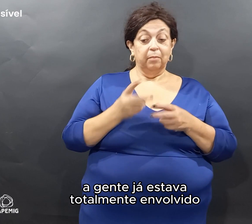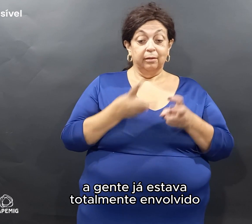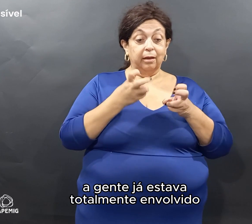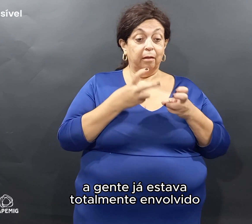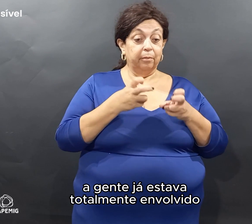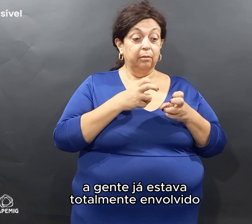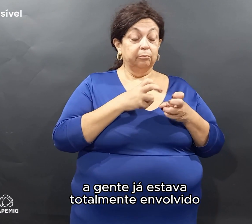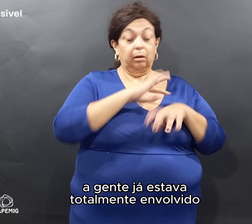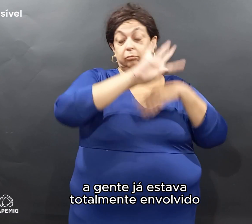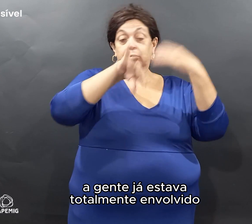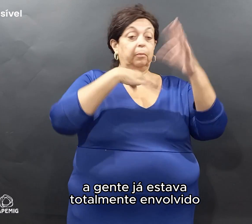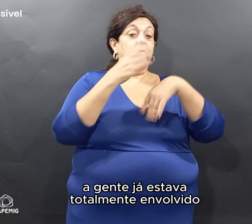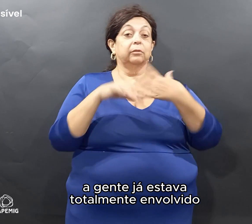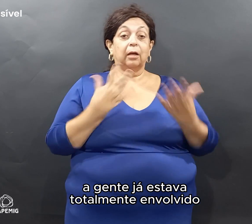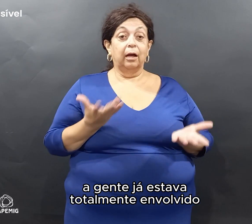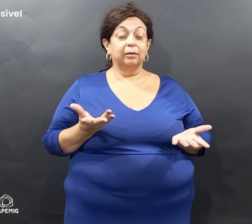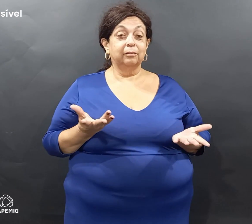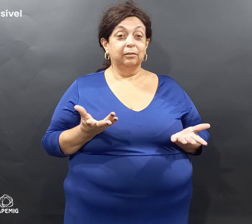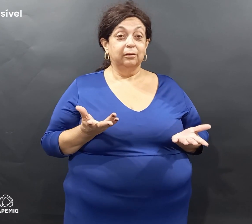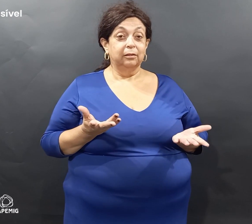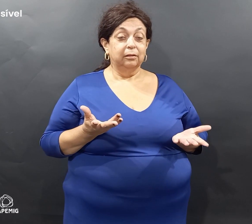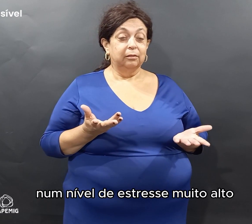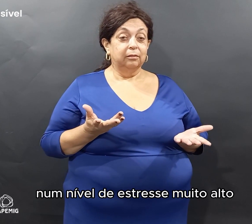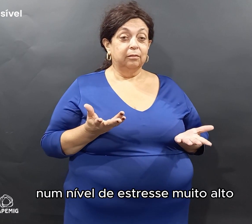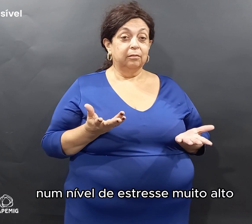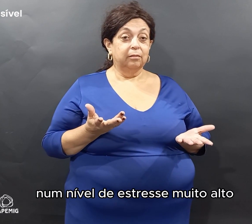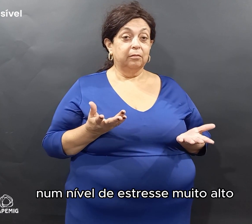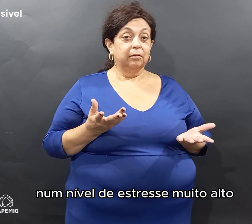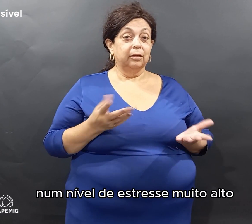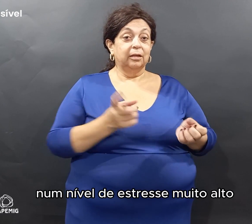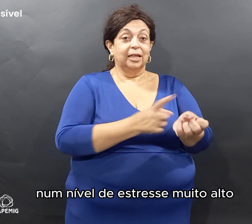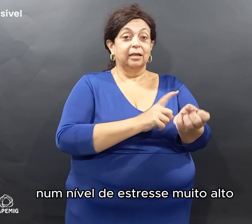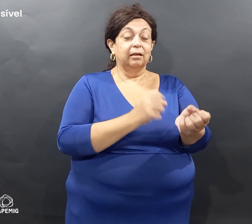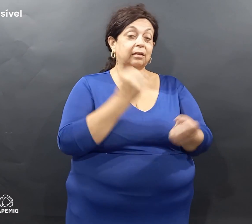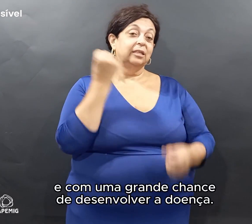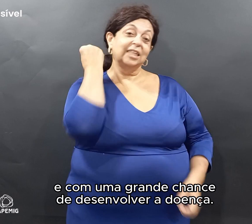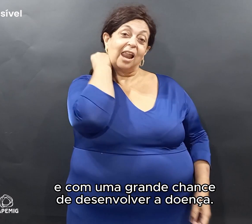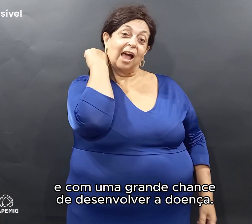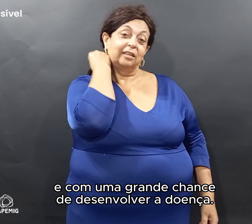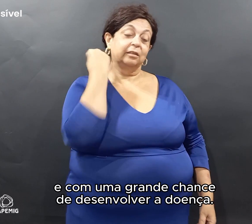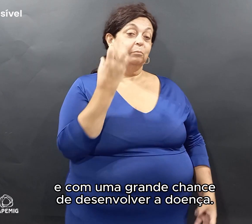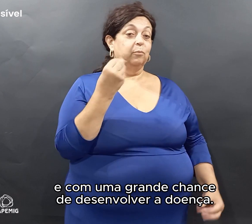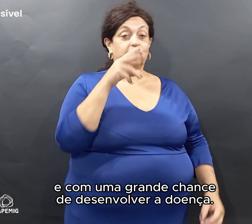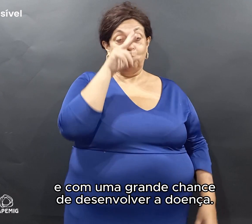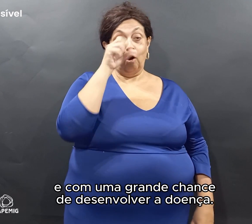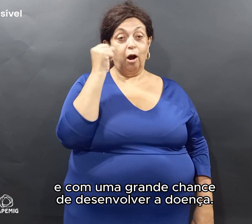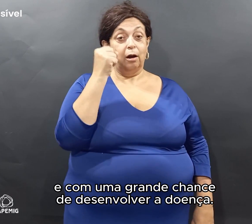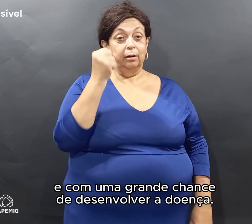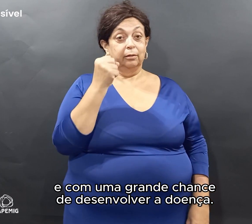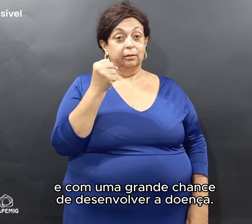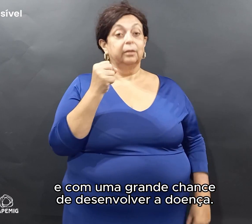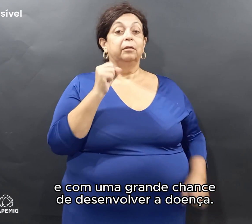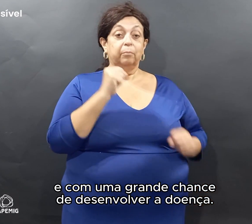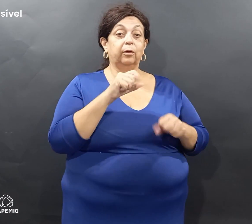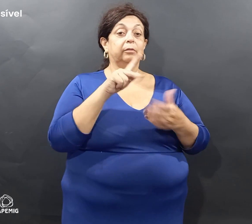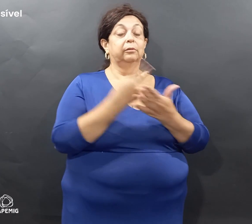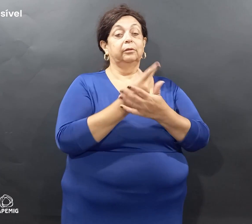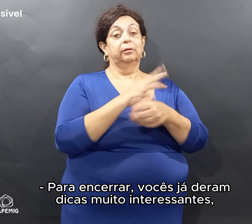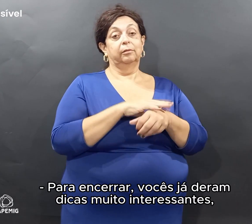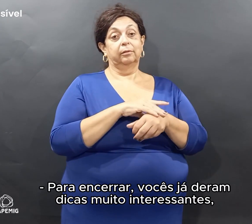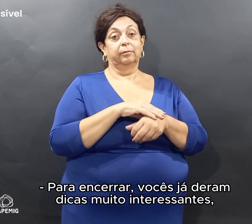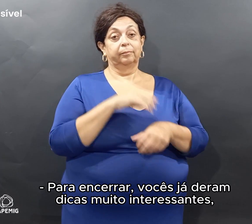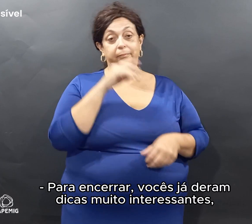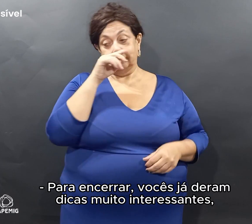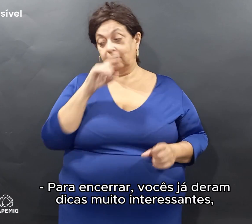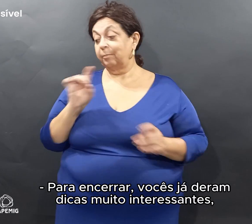gente já estava totalmente envolvido num nível de estresse muito alto e com uma grande chance de desenvolver a doença.